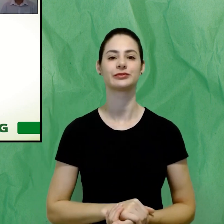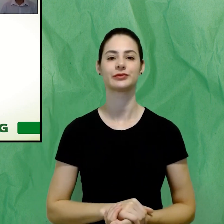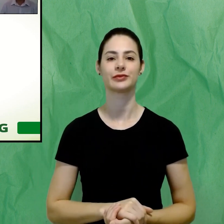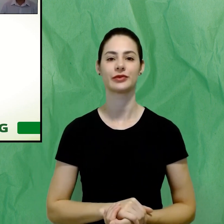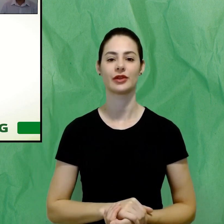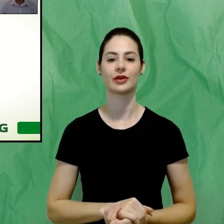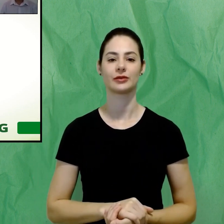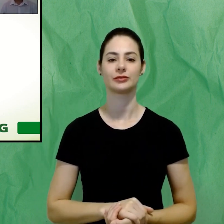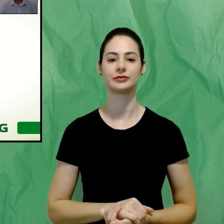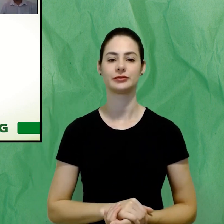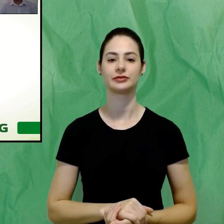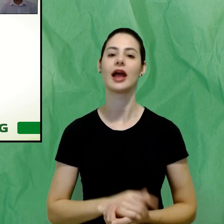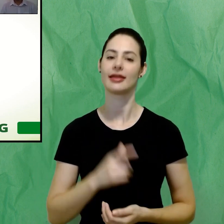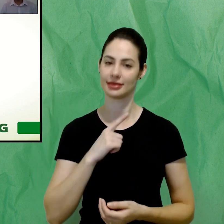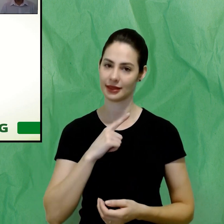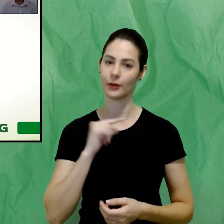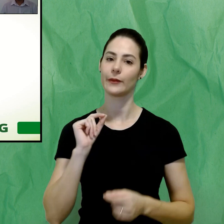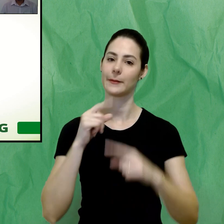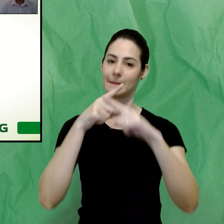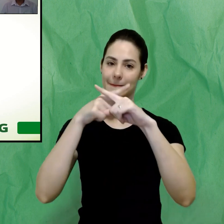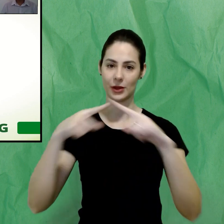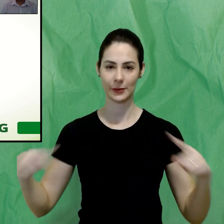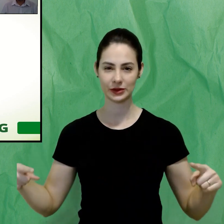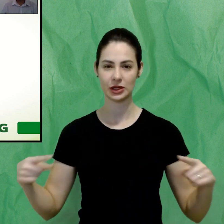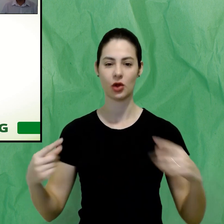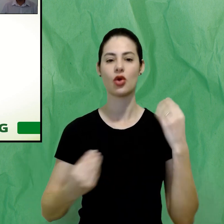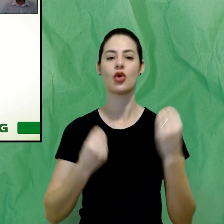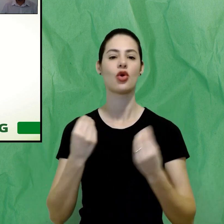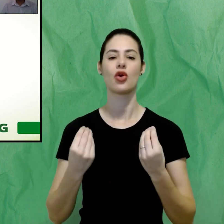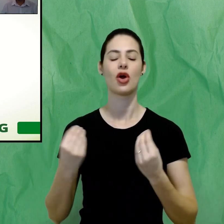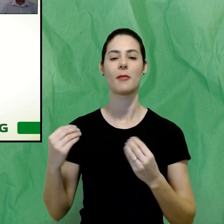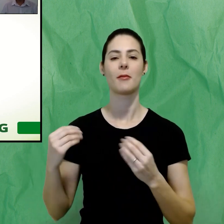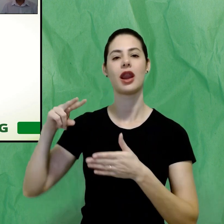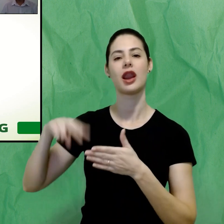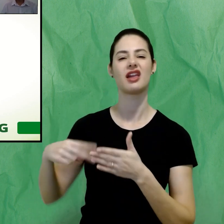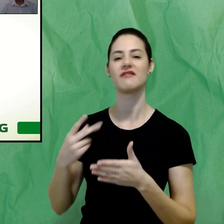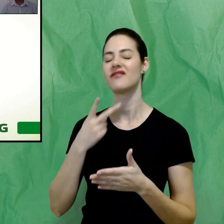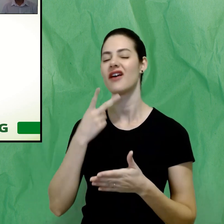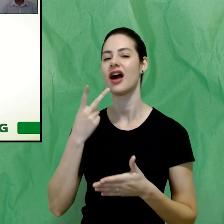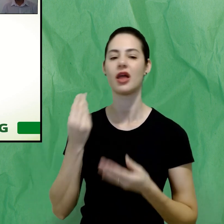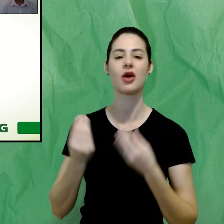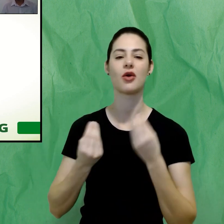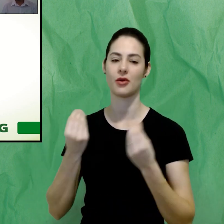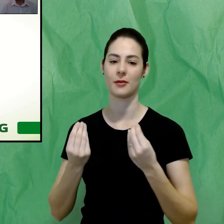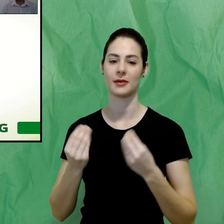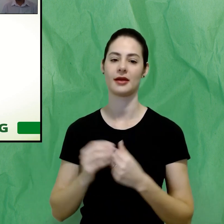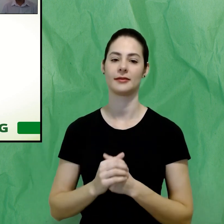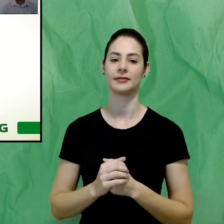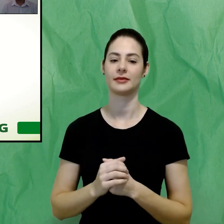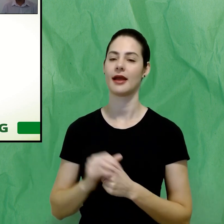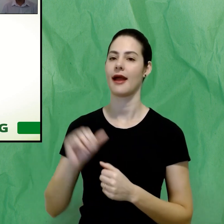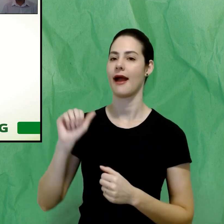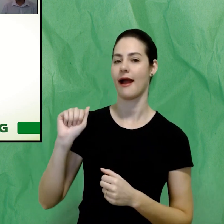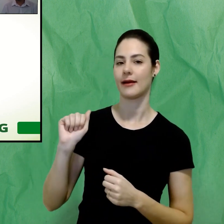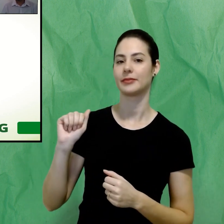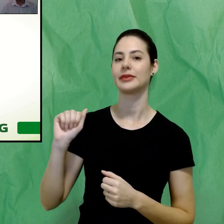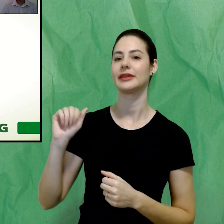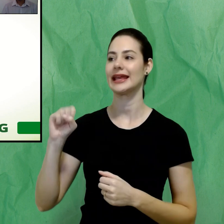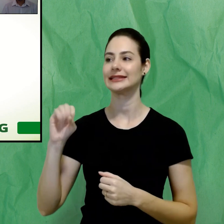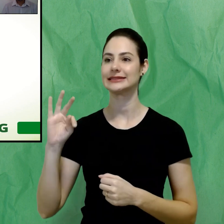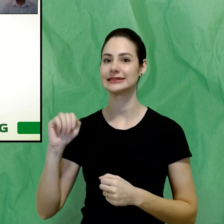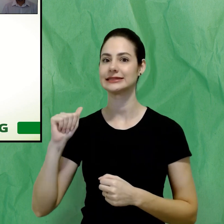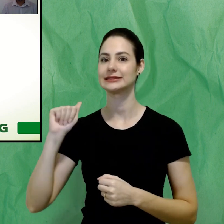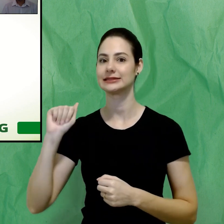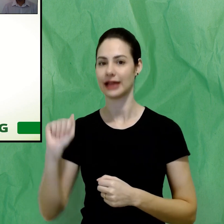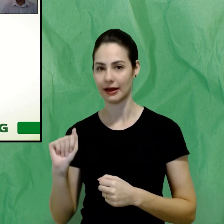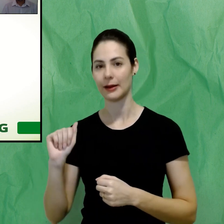D. Então, nós temos aí a proporção. A leitura de uma proporção é feita como A está para